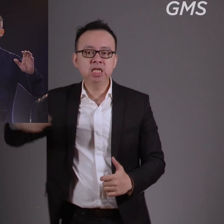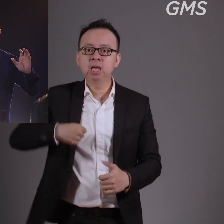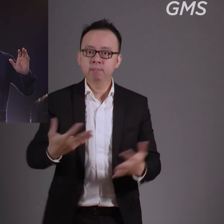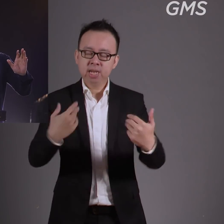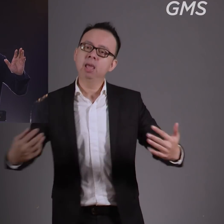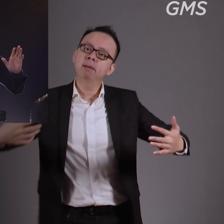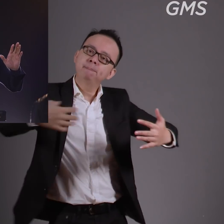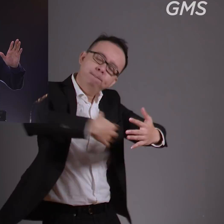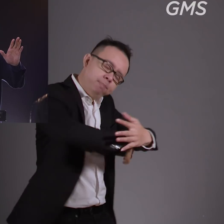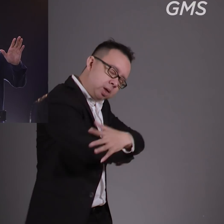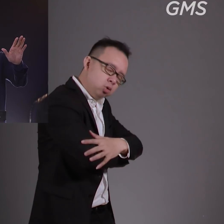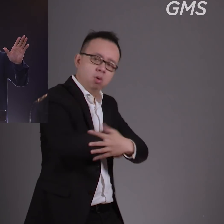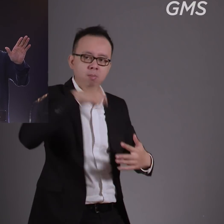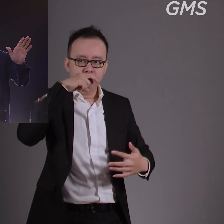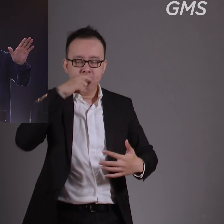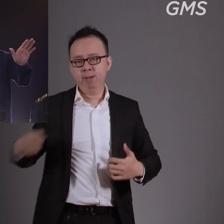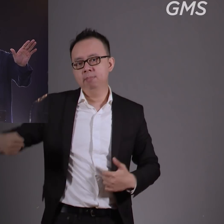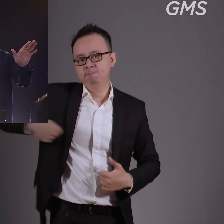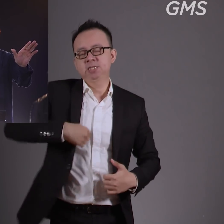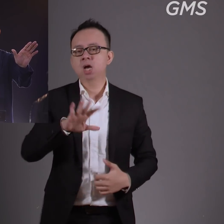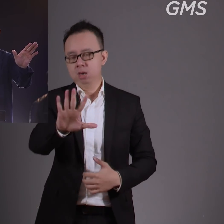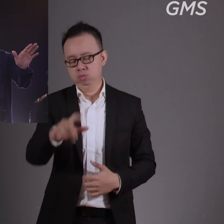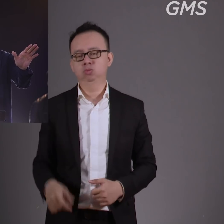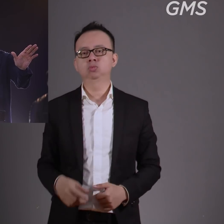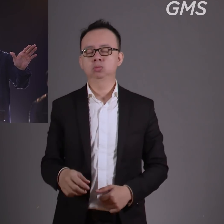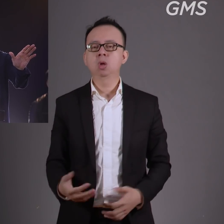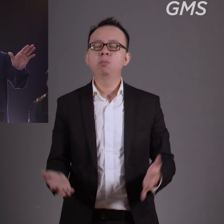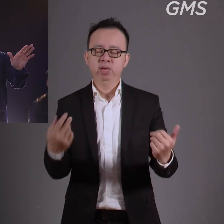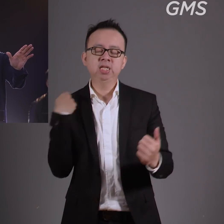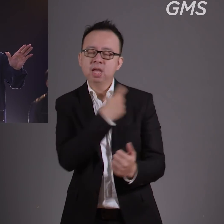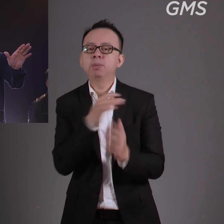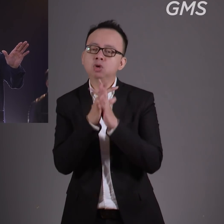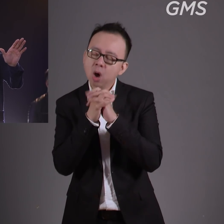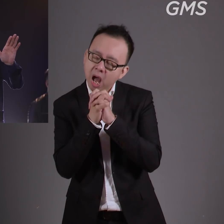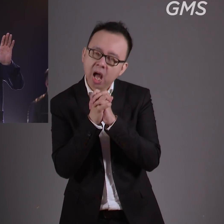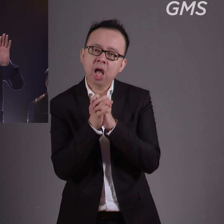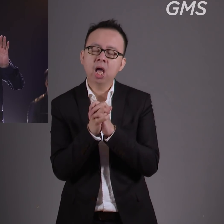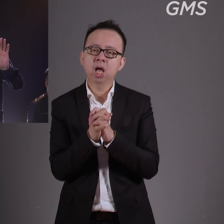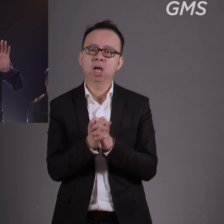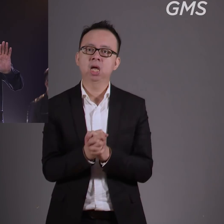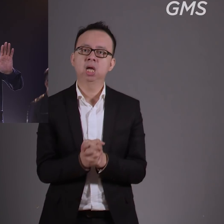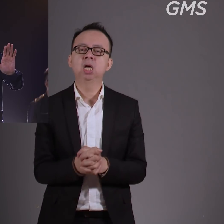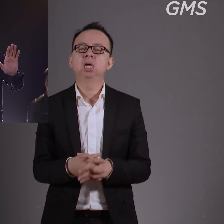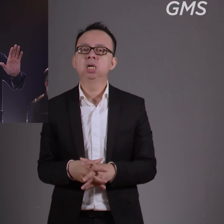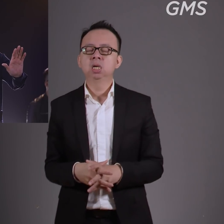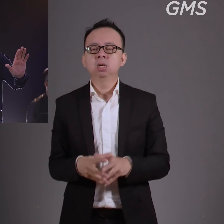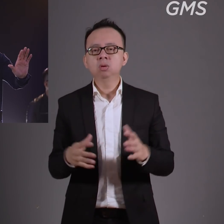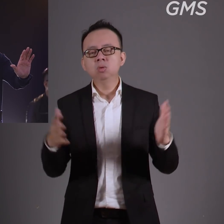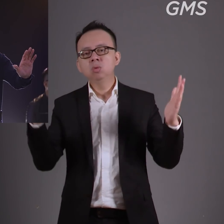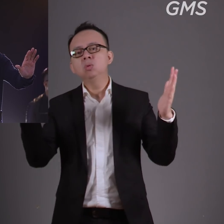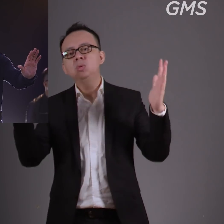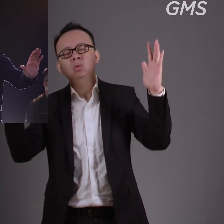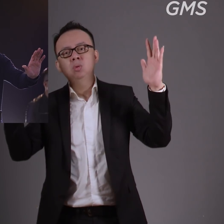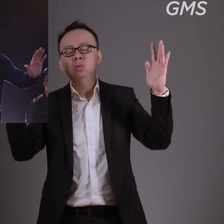dan mulai doakan. Mari kita semua berdoa. Oh haleluya. Oh ramakaya shanana mata kama saya. Mari kita dukung setiap